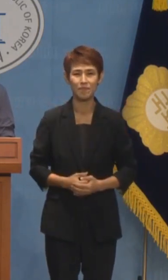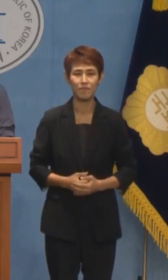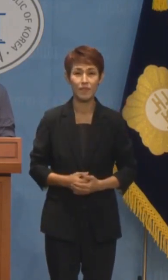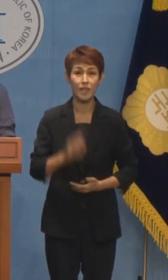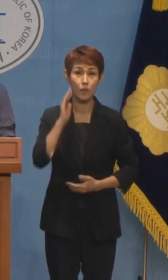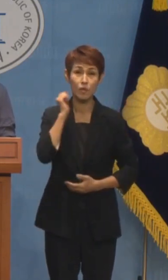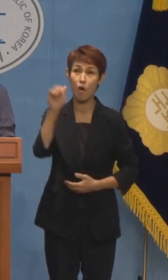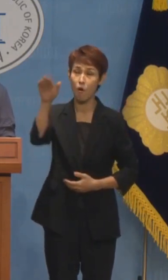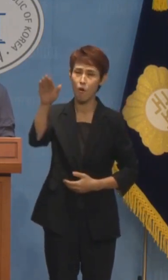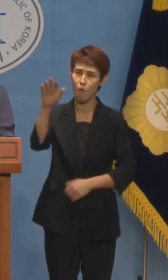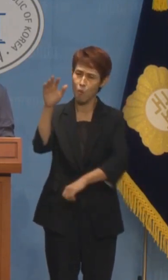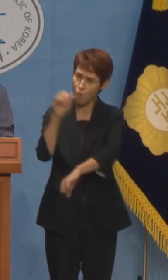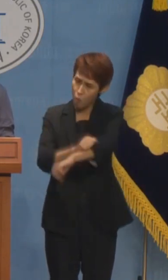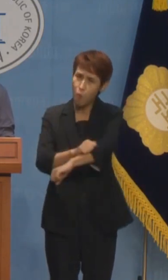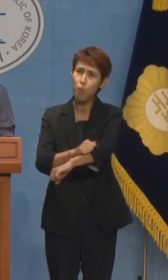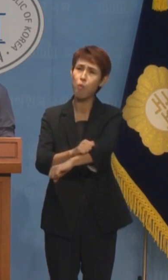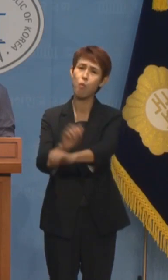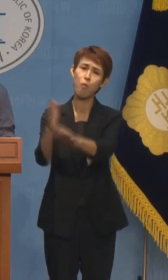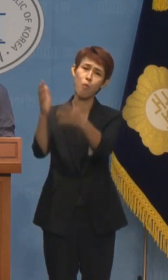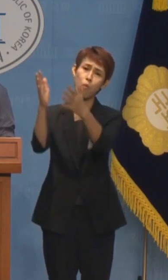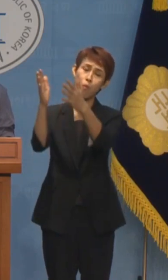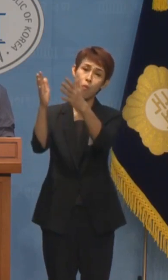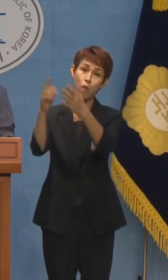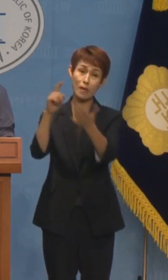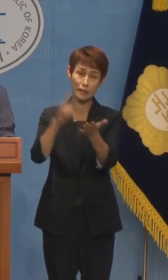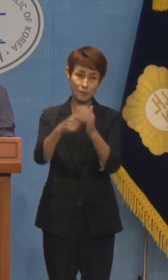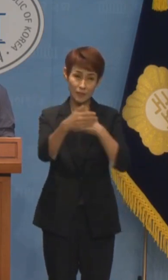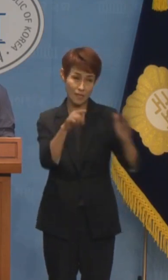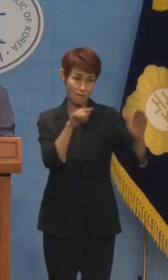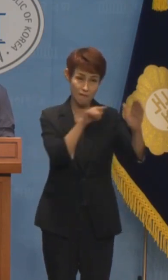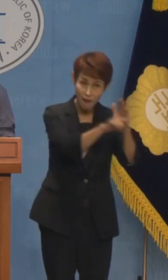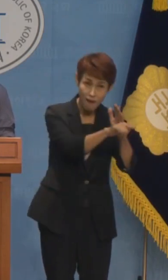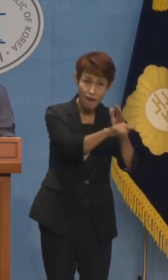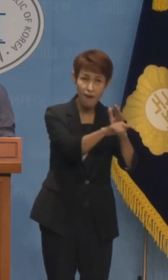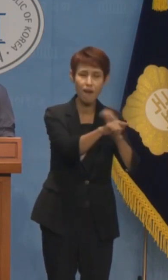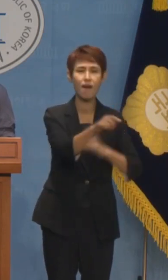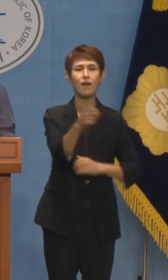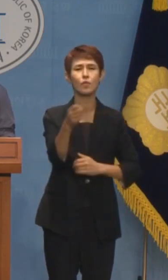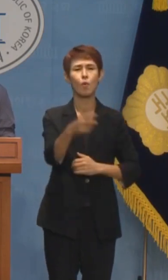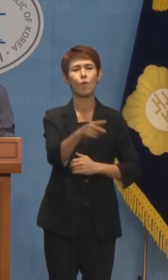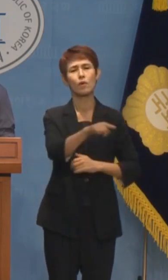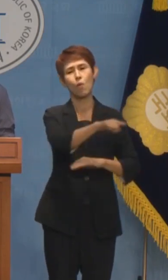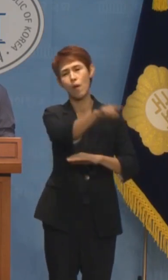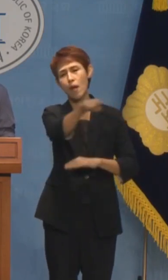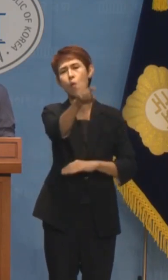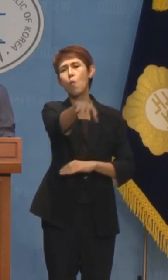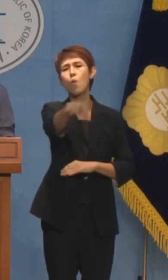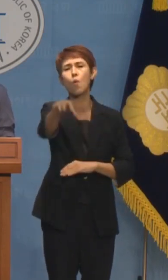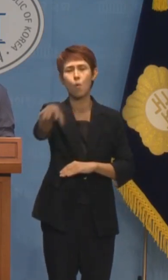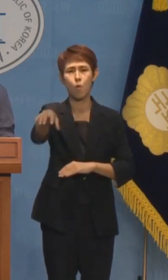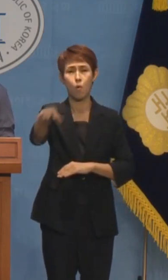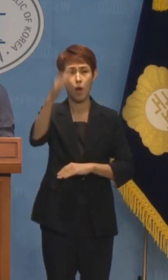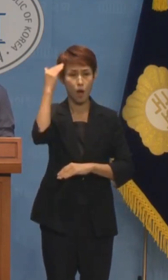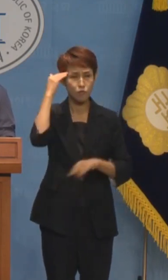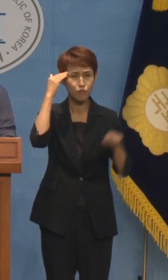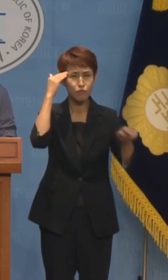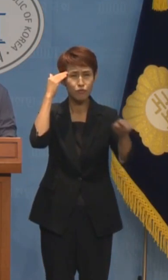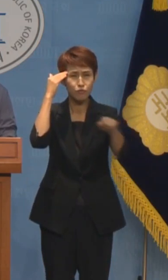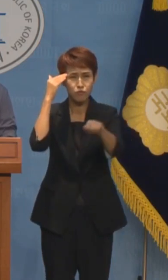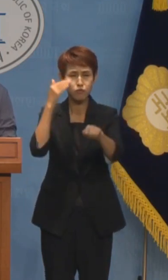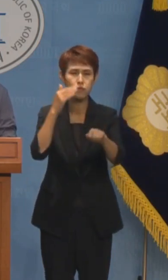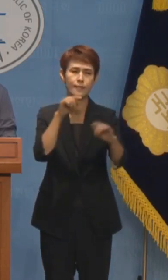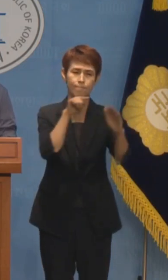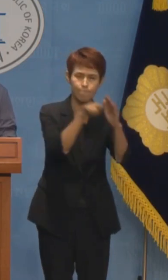대통령님 잘하셨습니다 응급실을 비롯해서 응급실뿐만 아니라 우리나라의 각계